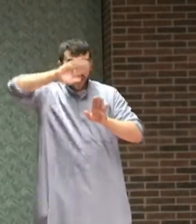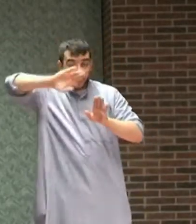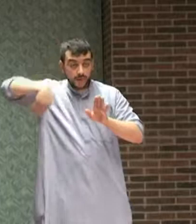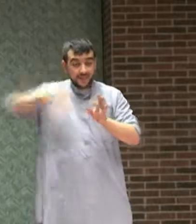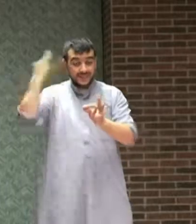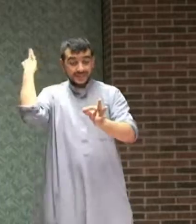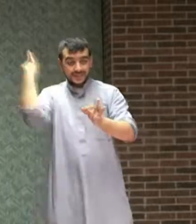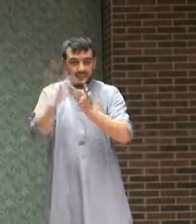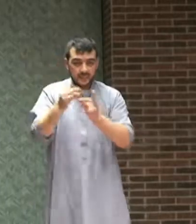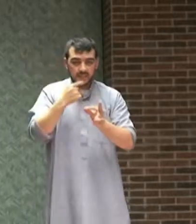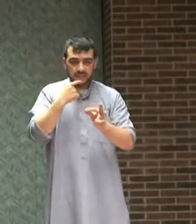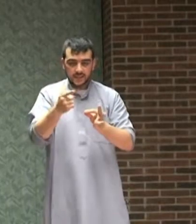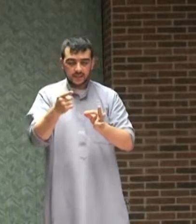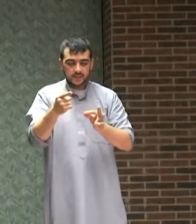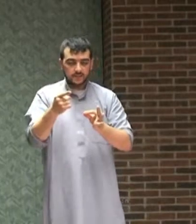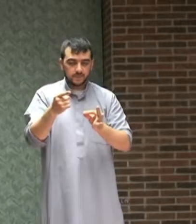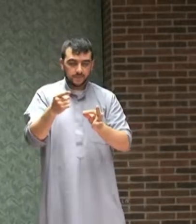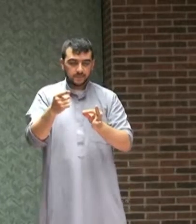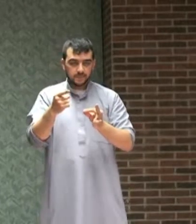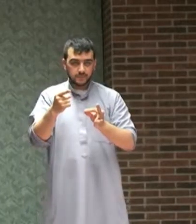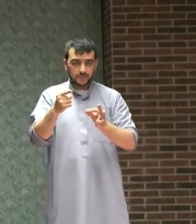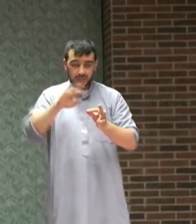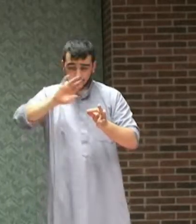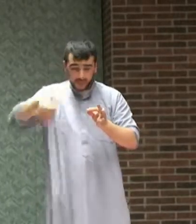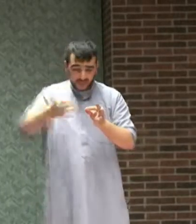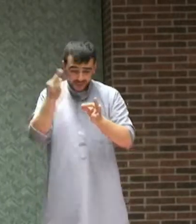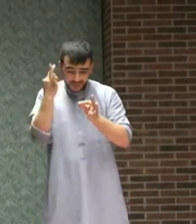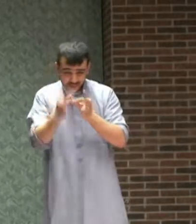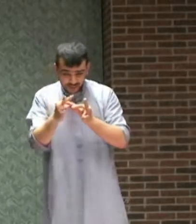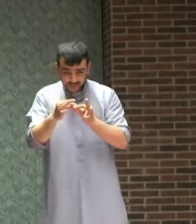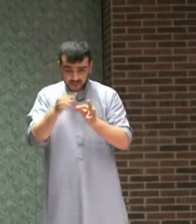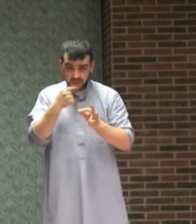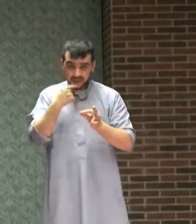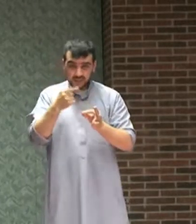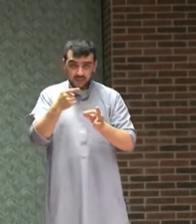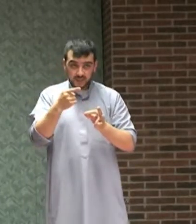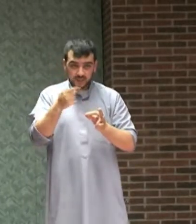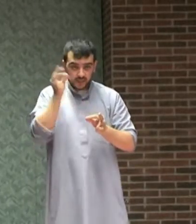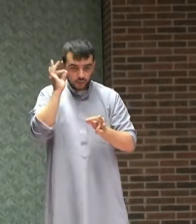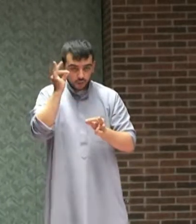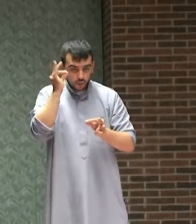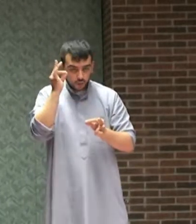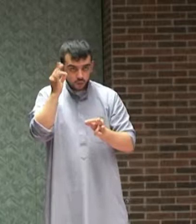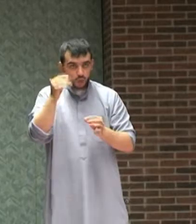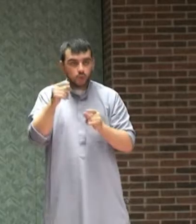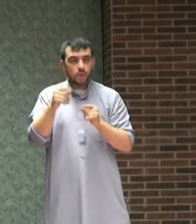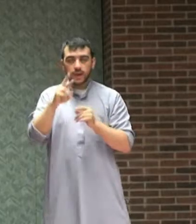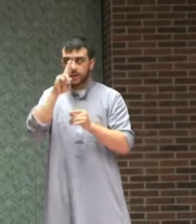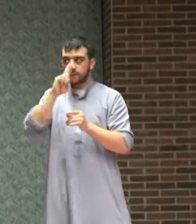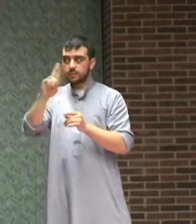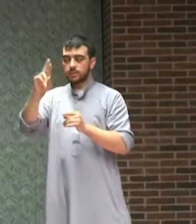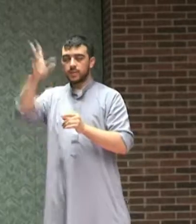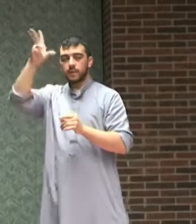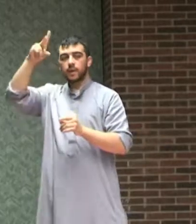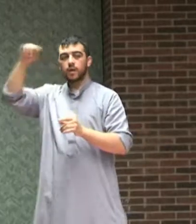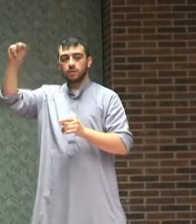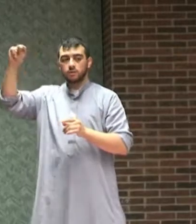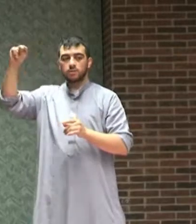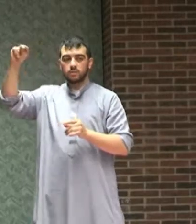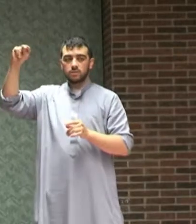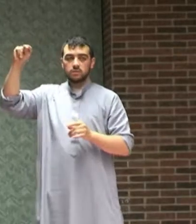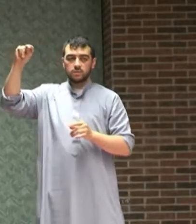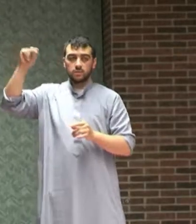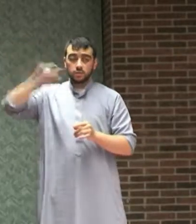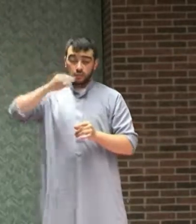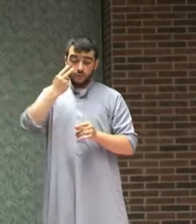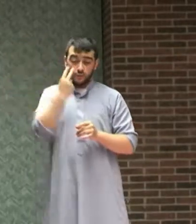fait d'adorer quelqu'un d'autre que lui, hein, qui est la plus grande des injustices, juste après, Allah subhanahu wa ta'ala parle de l'injustice envers les parents. Juste